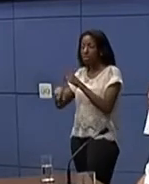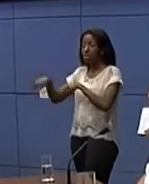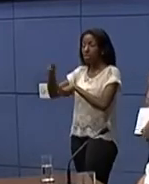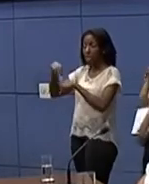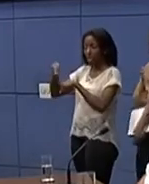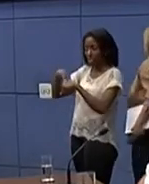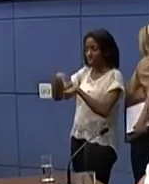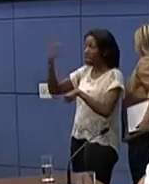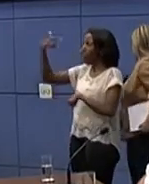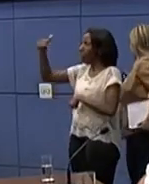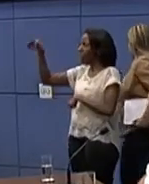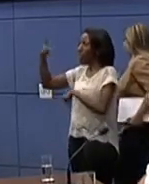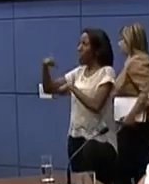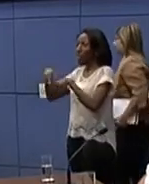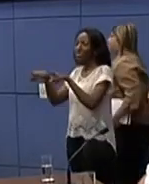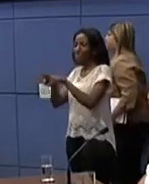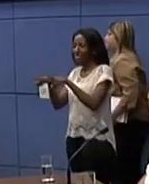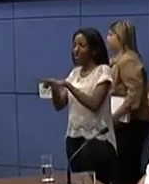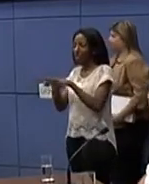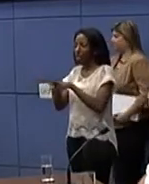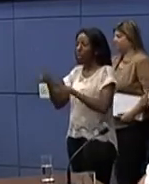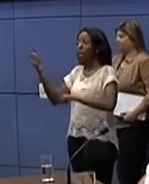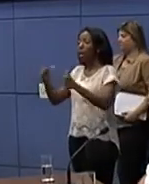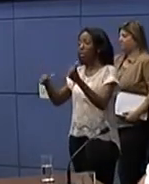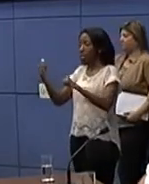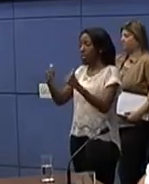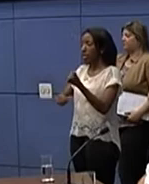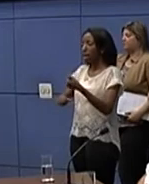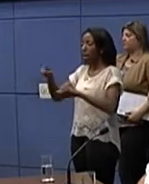e ajudá-los a examinar os documentos